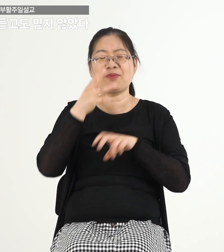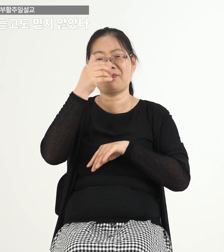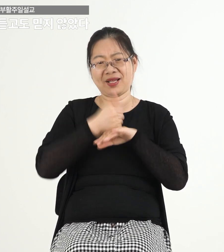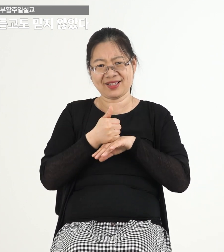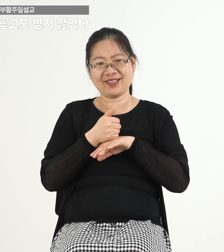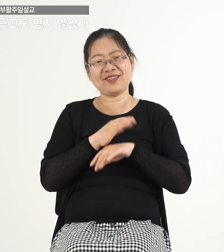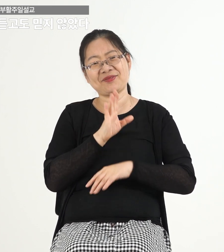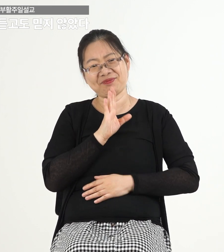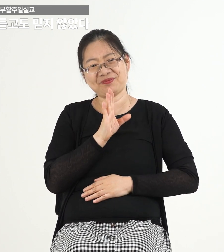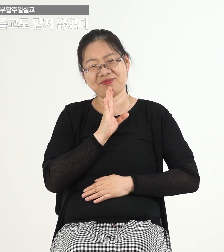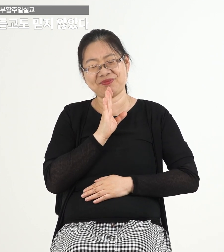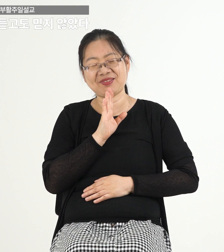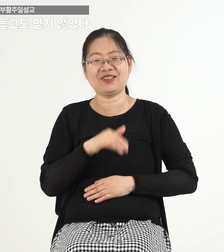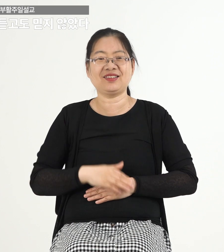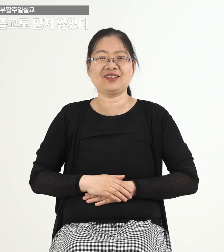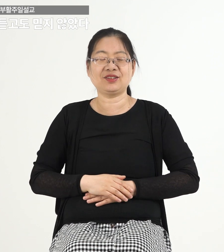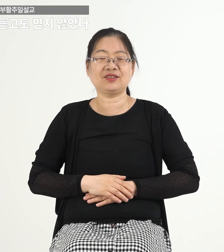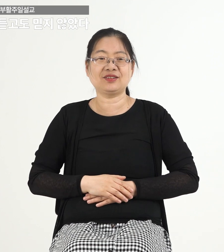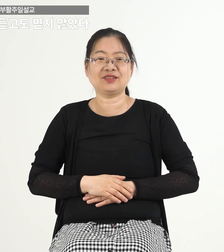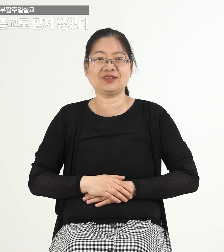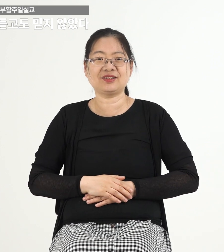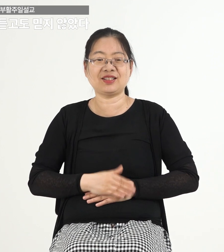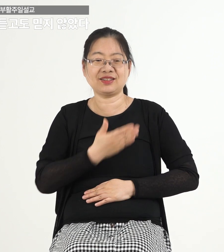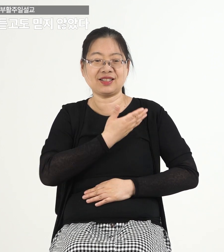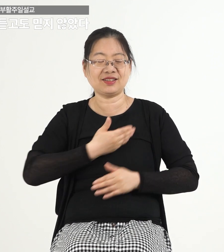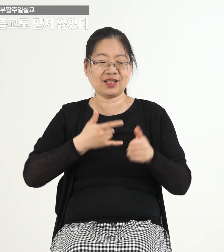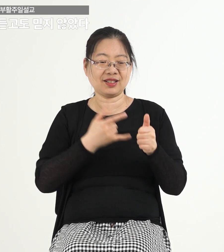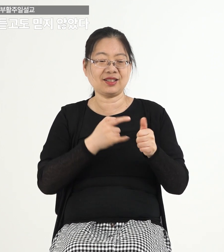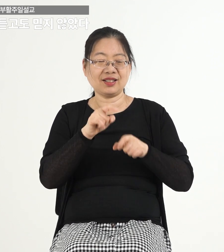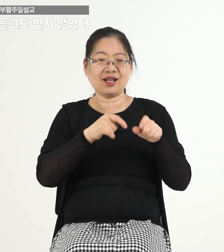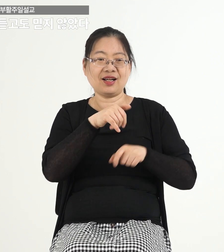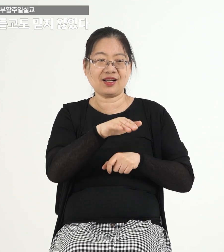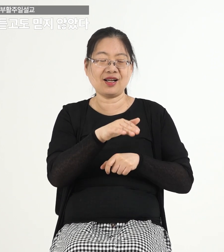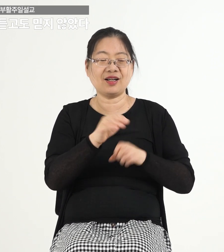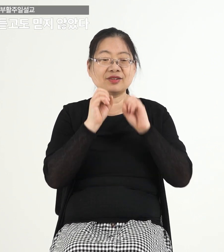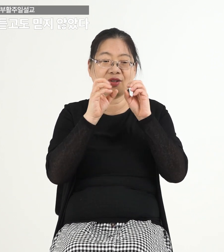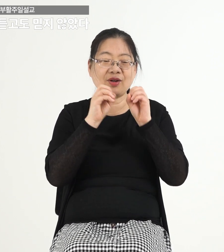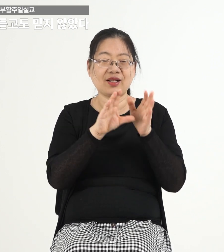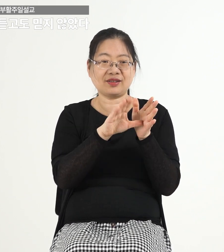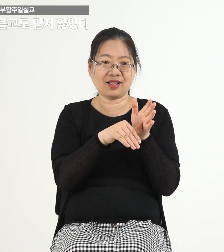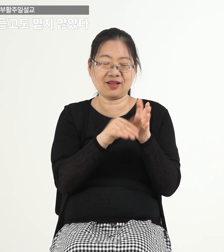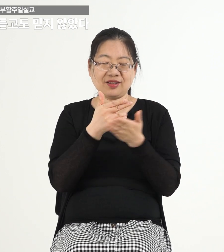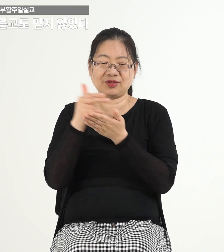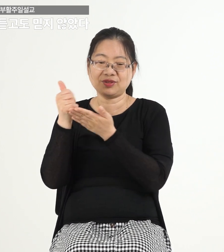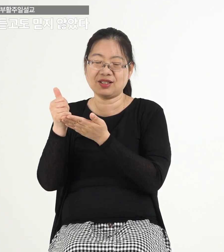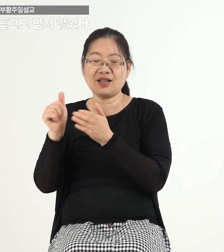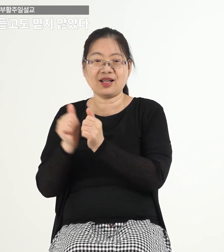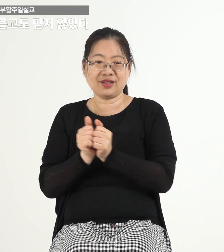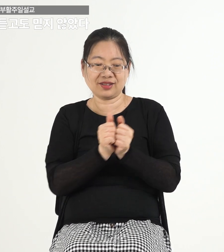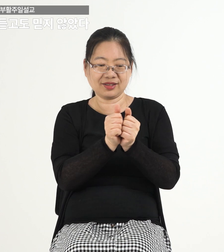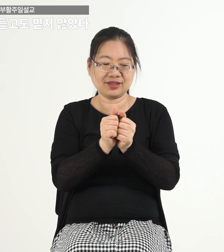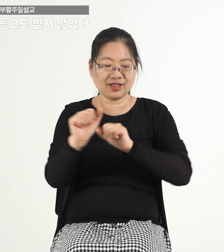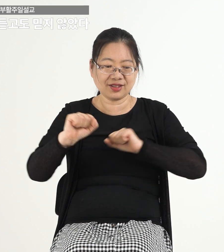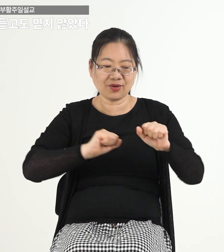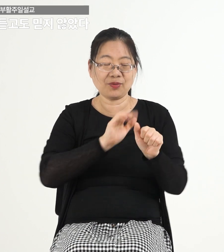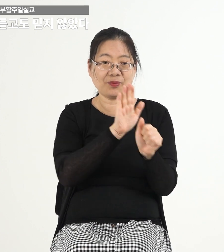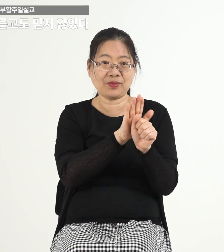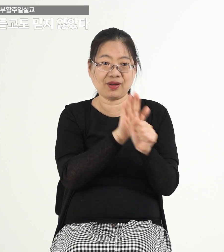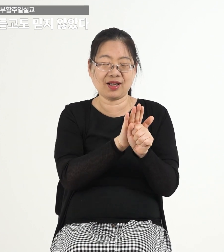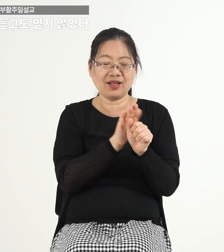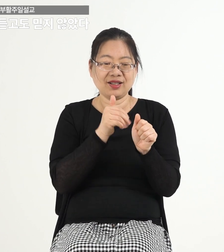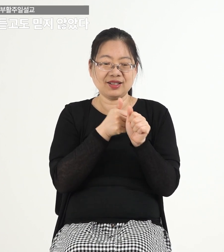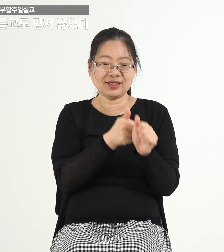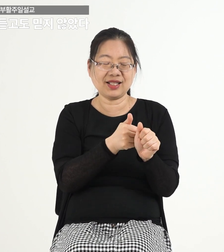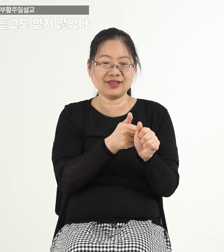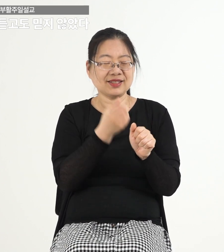절. 20절 시작. 제자들이 나가 두루 전파할세 주께서 함께 역사하사 그